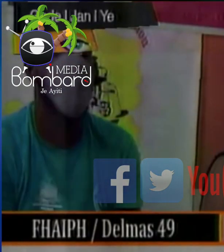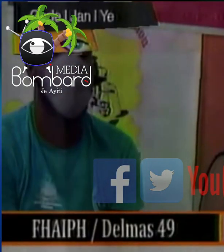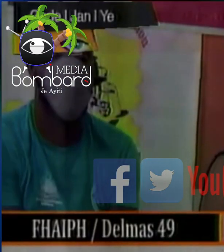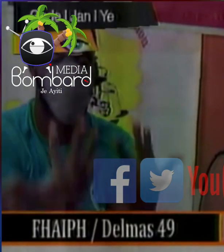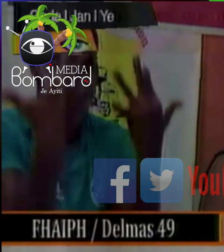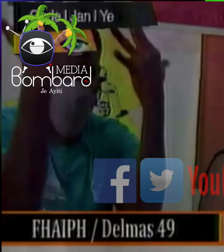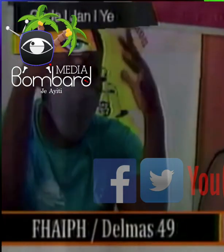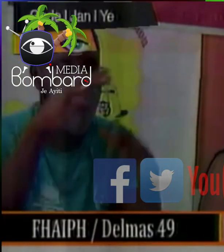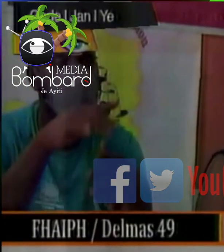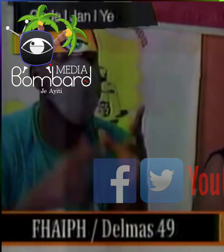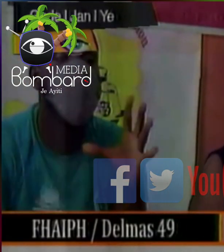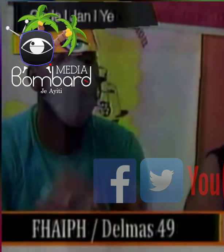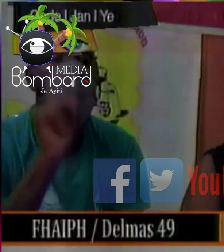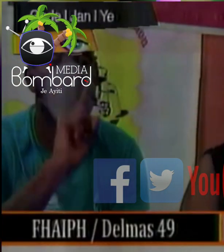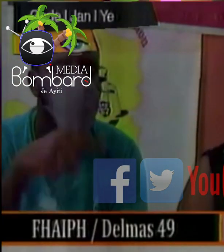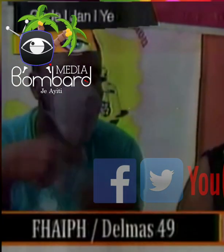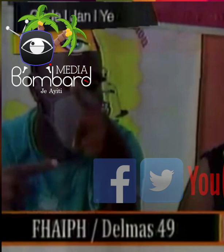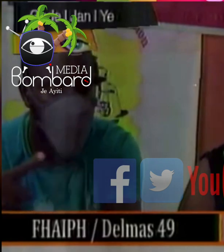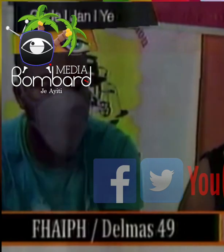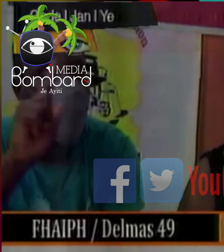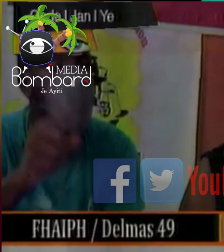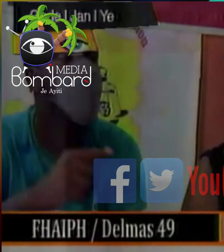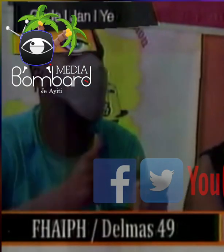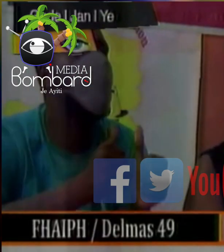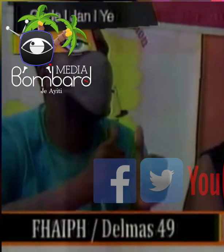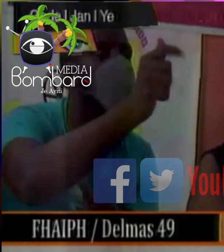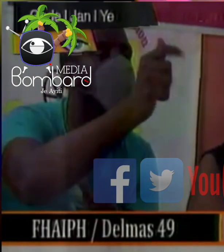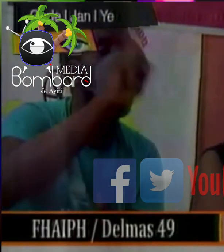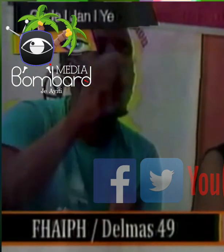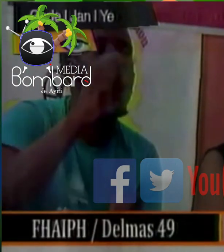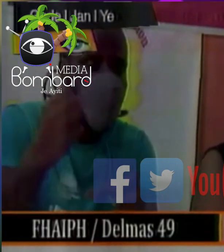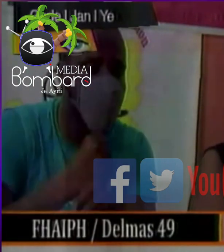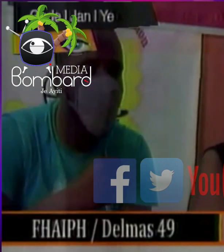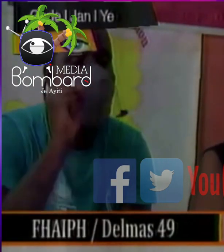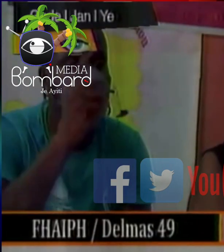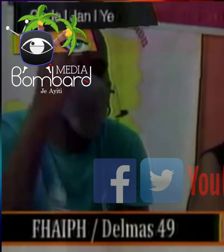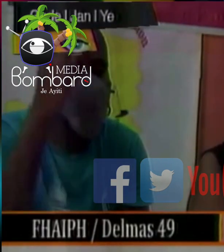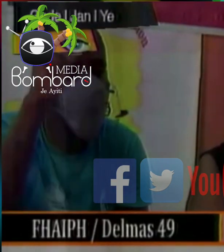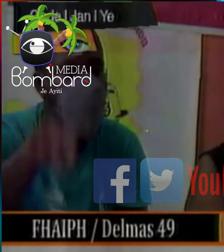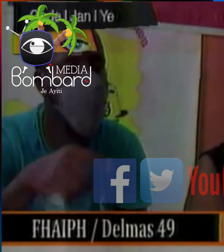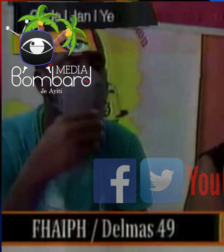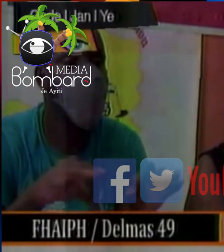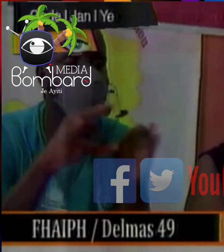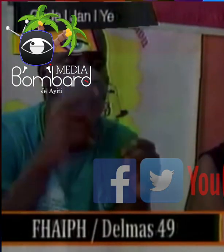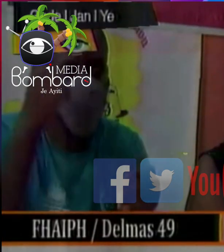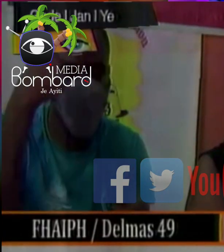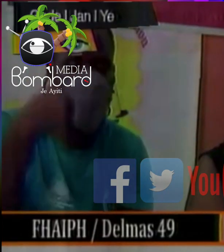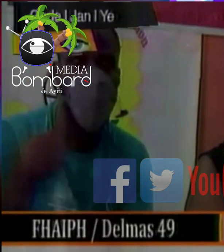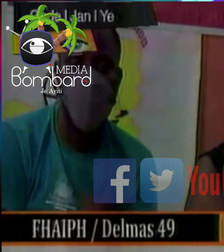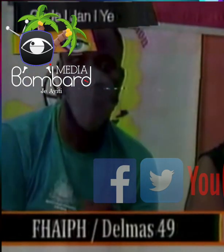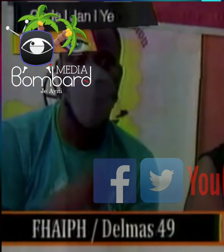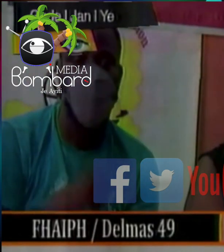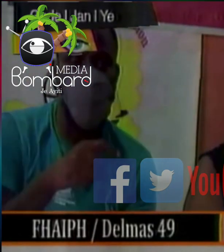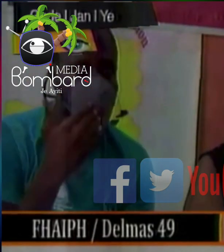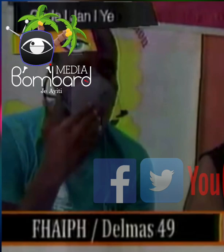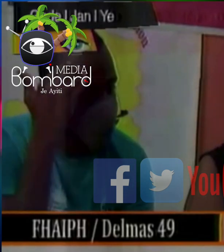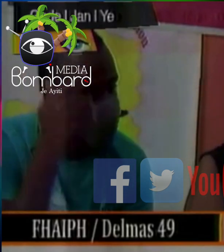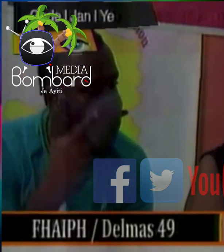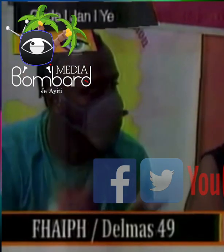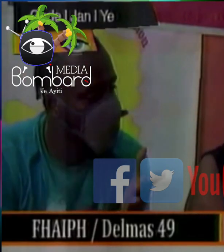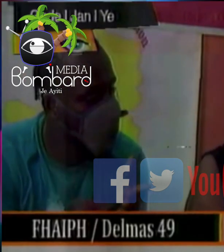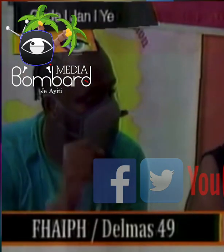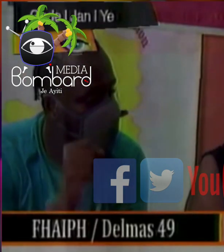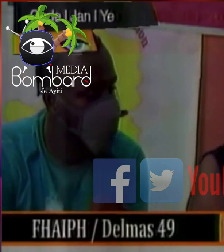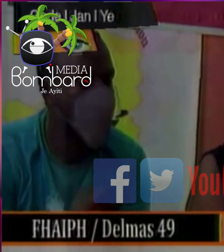ça. Et moi même qui ça m'a dit tout endroit ça côté on mettre nous en l'air. En l'air dans Delma 103 dans